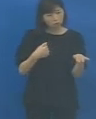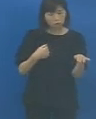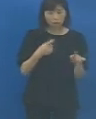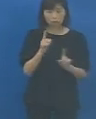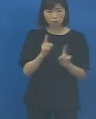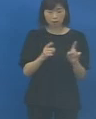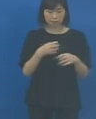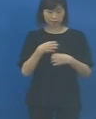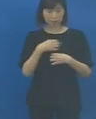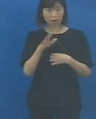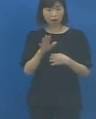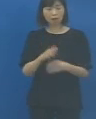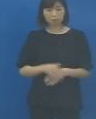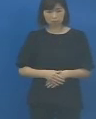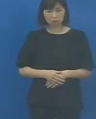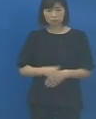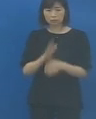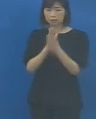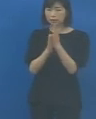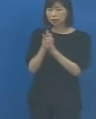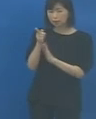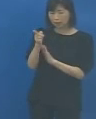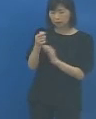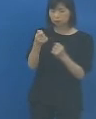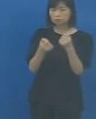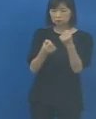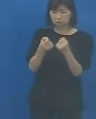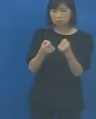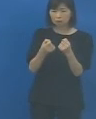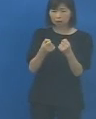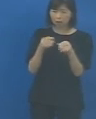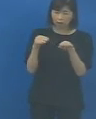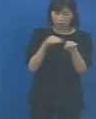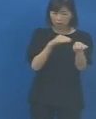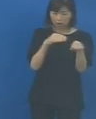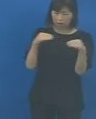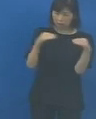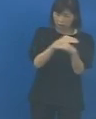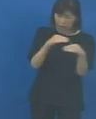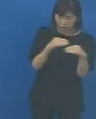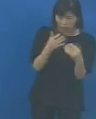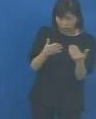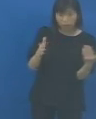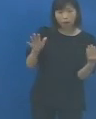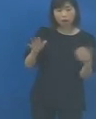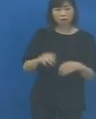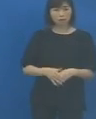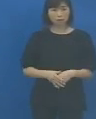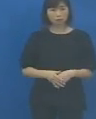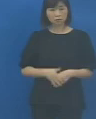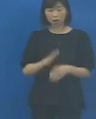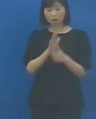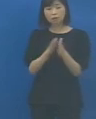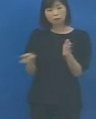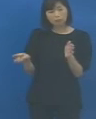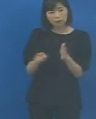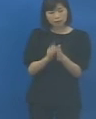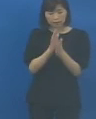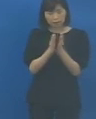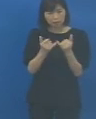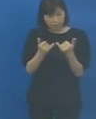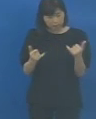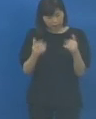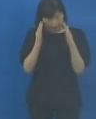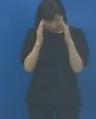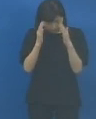県外者観光客ですけども、かなり車は確認しました。今まで県民が一生懸命やってきて、まあ行政の皆さんやってきて